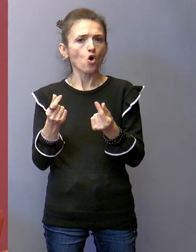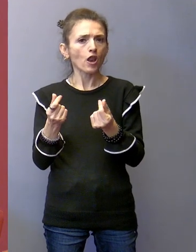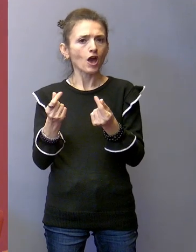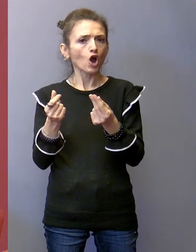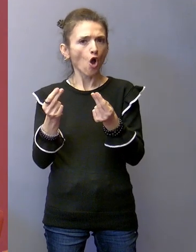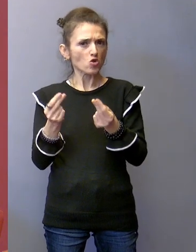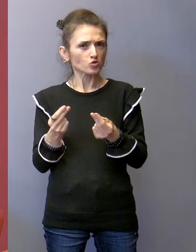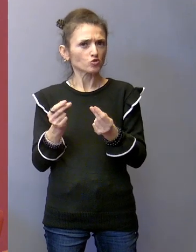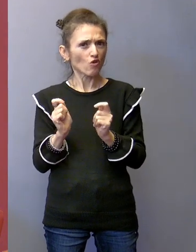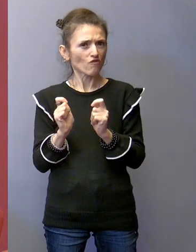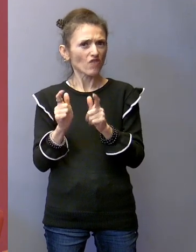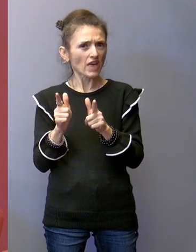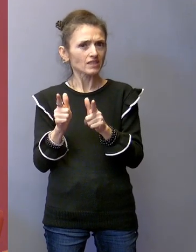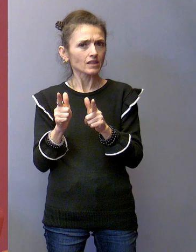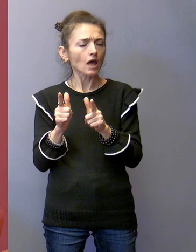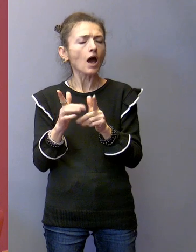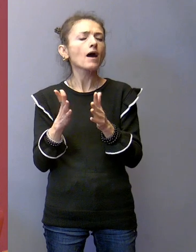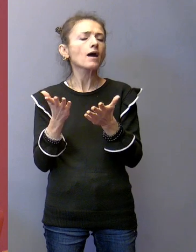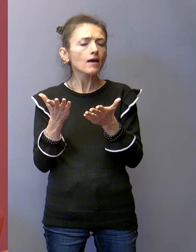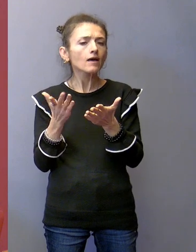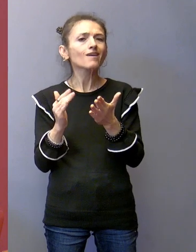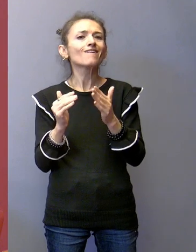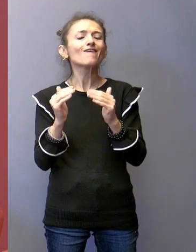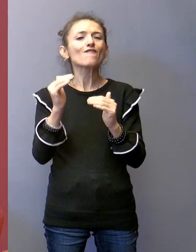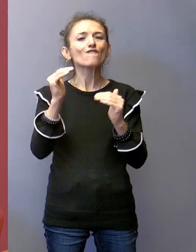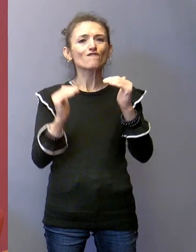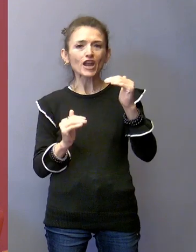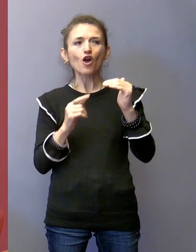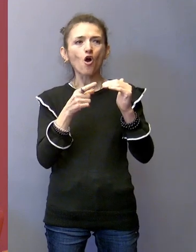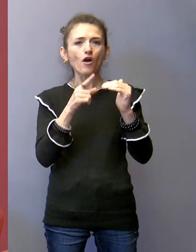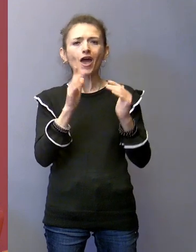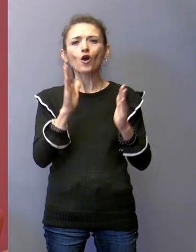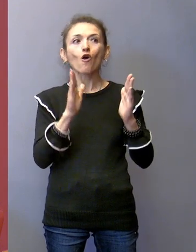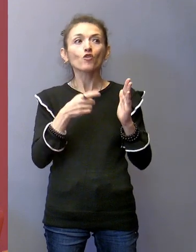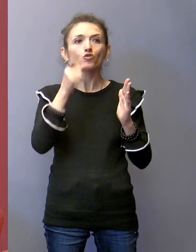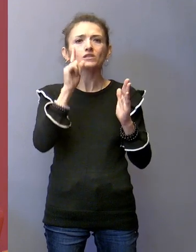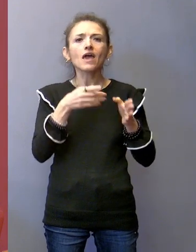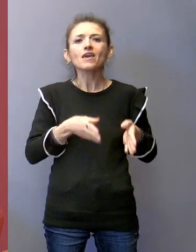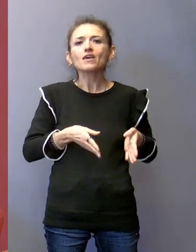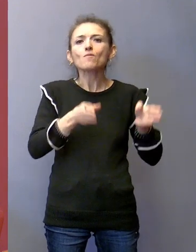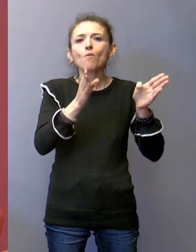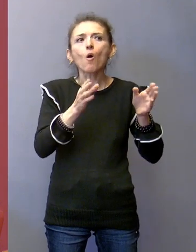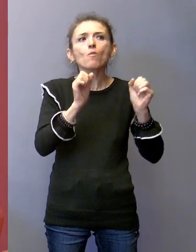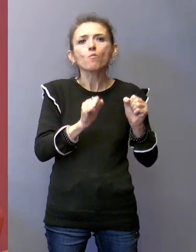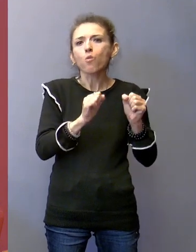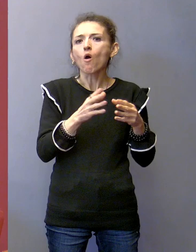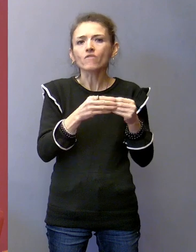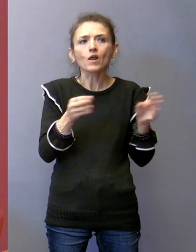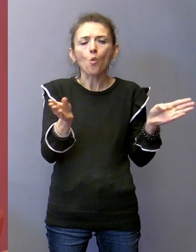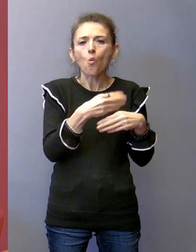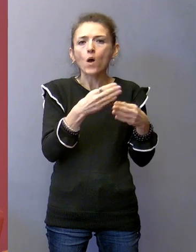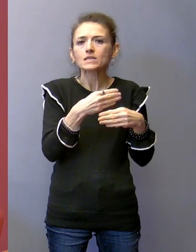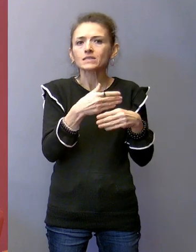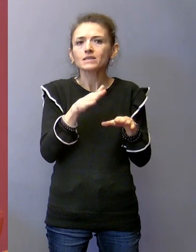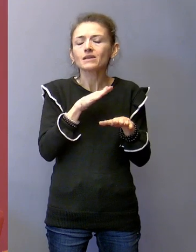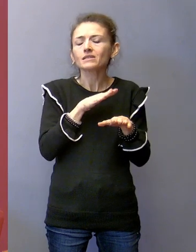vendita era inferiore rispetto a se quell'immobile avesse avuto la possibilità di fare una qualunque distinzione d'uso quindi